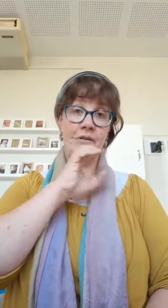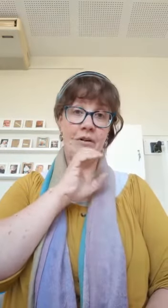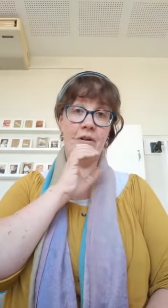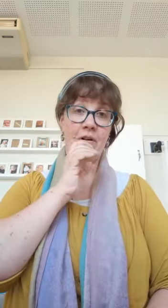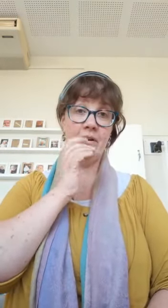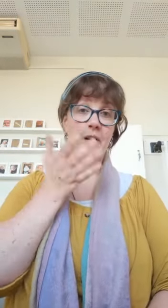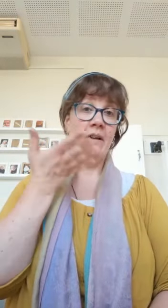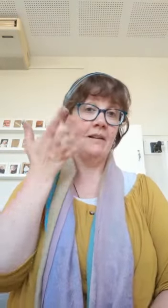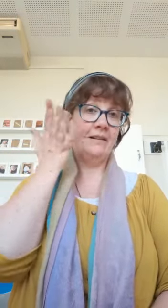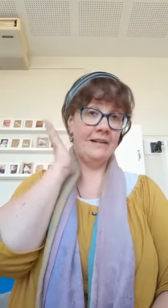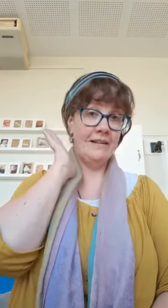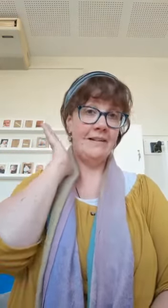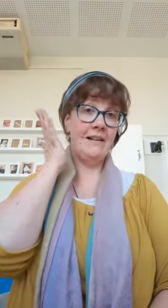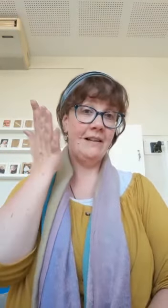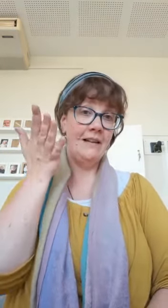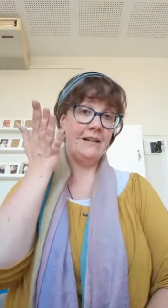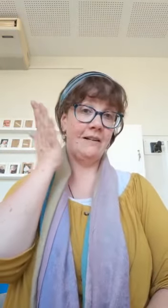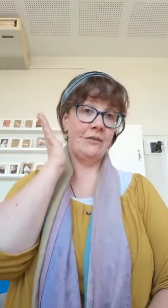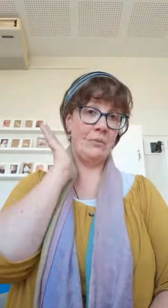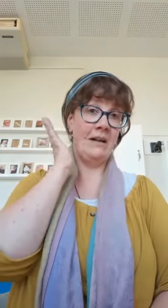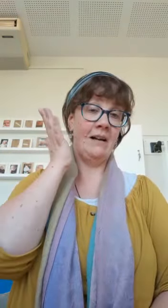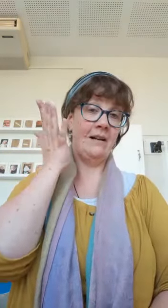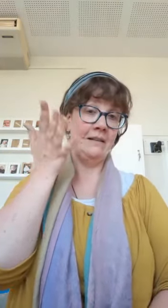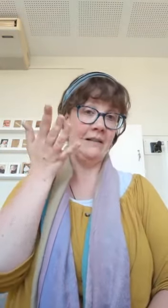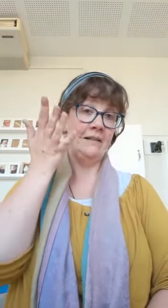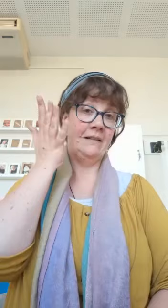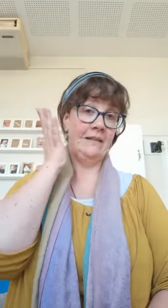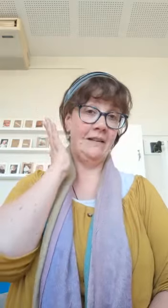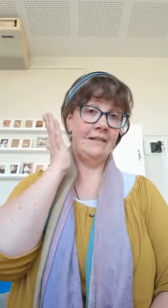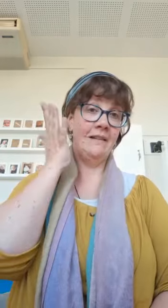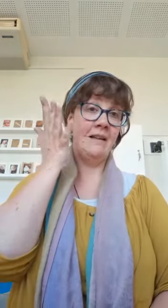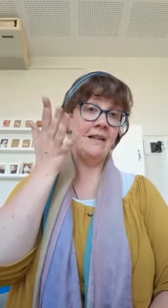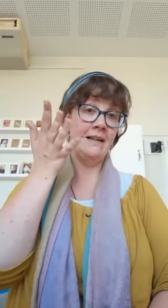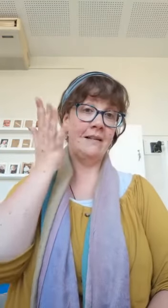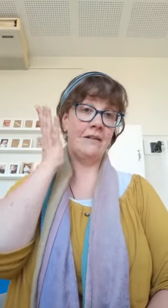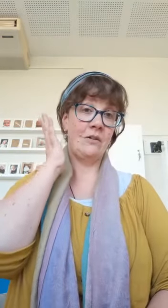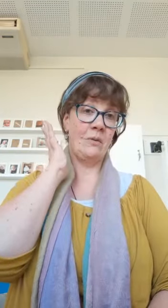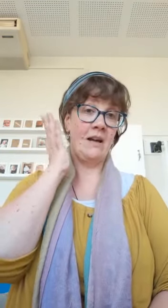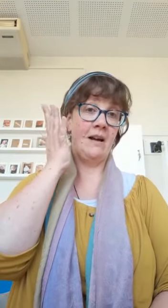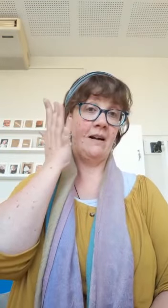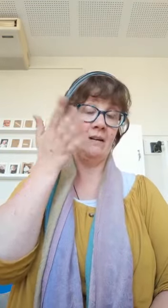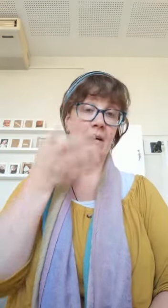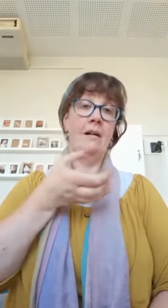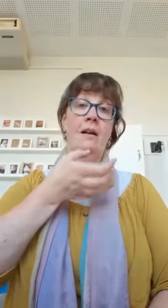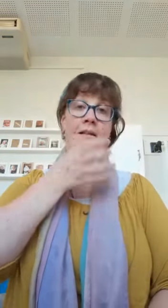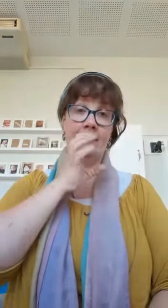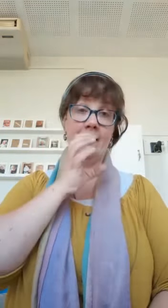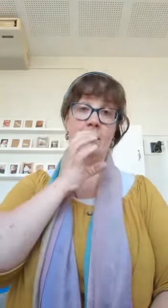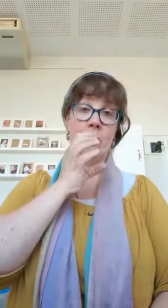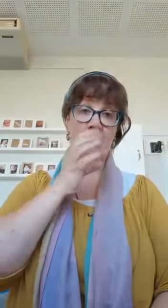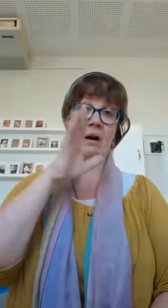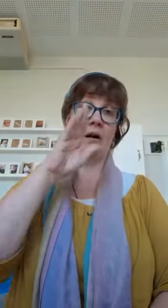slok. Dat zal lekker smaken. Dat zal lekker smaken. Drink maar